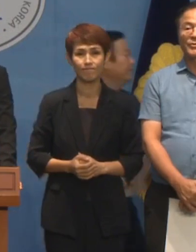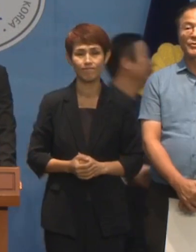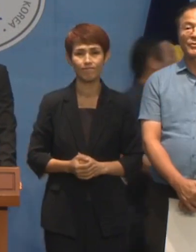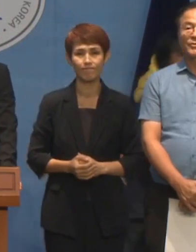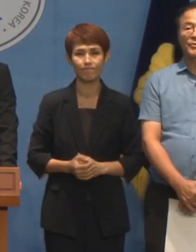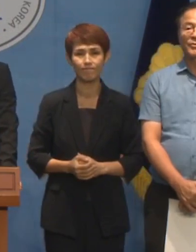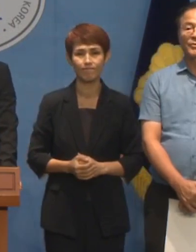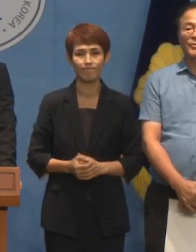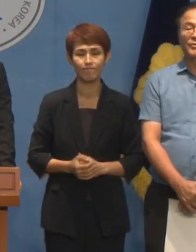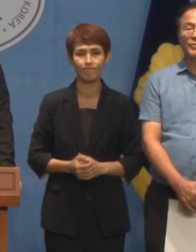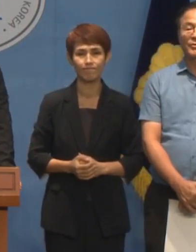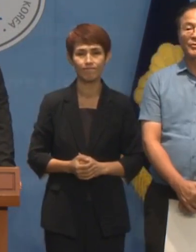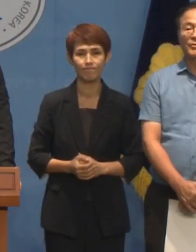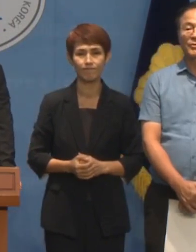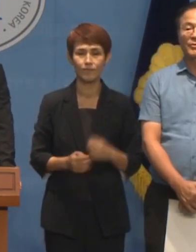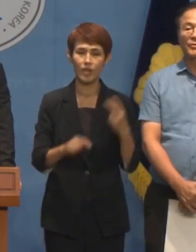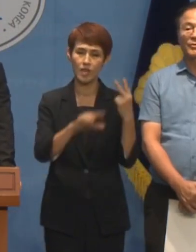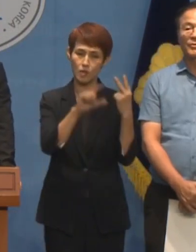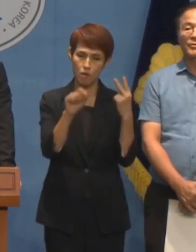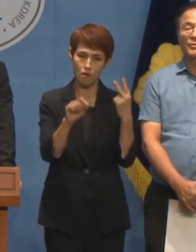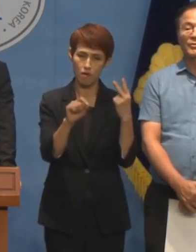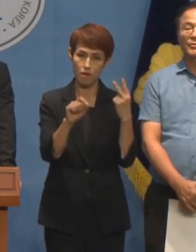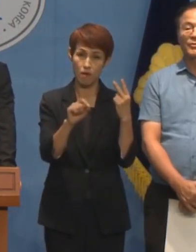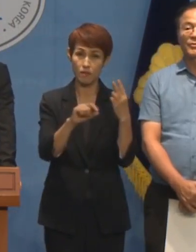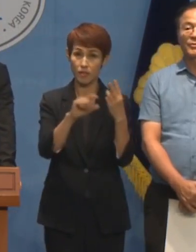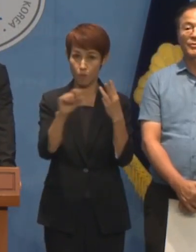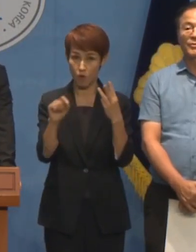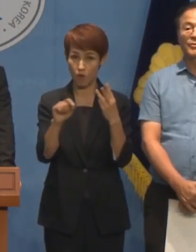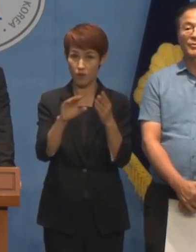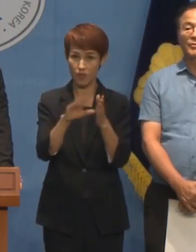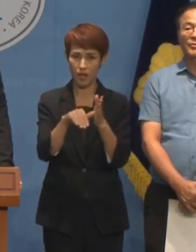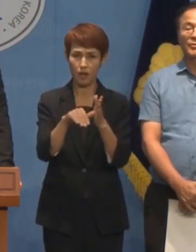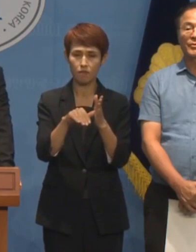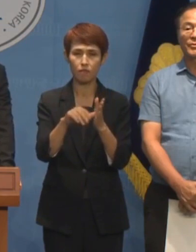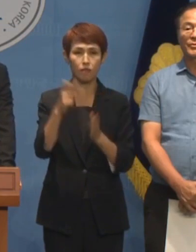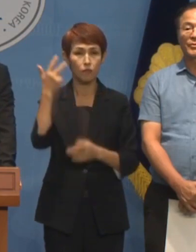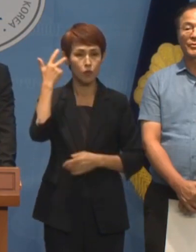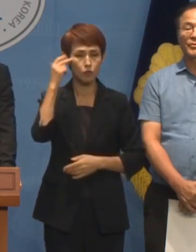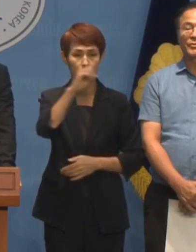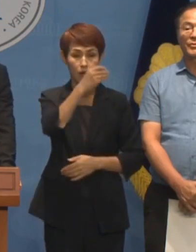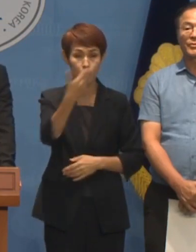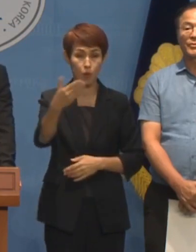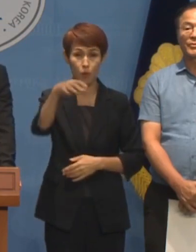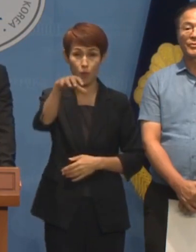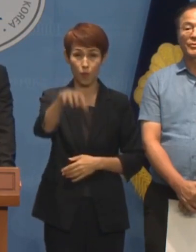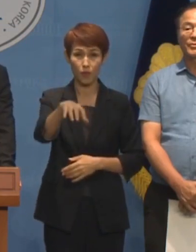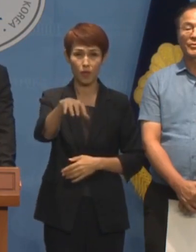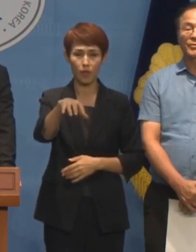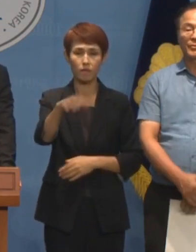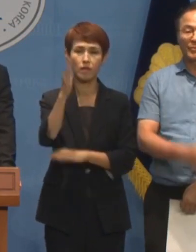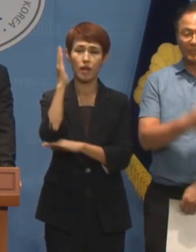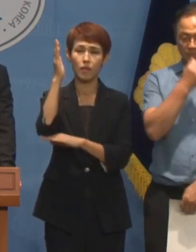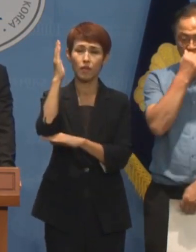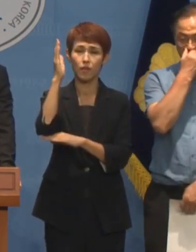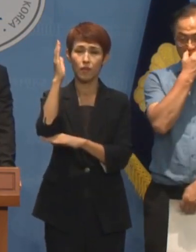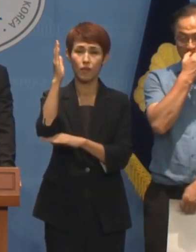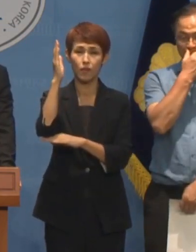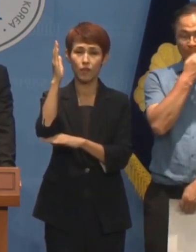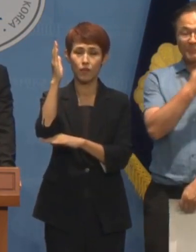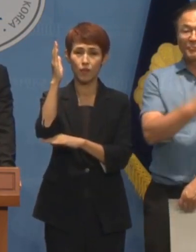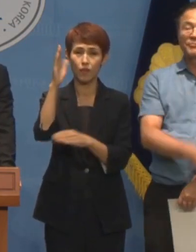예, 지난 2월과 3월 양평 여주 지역 시국 강연회에서